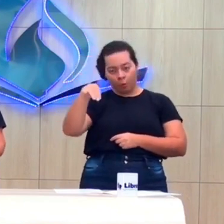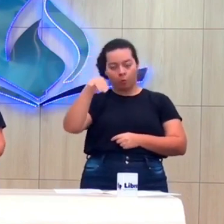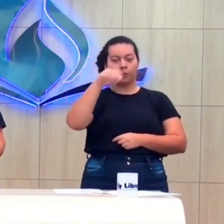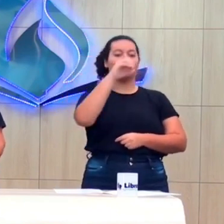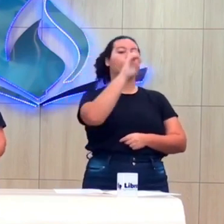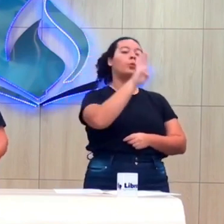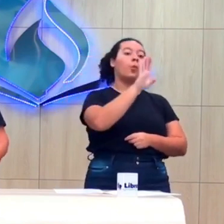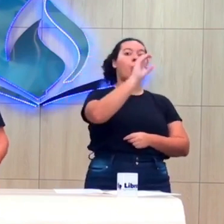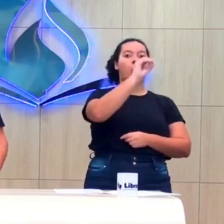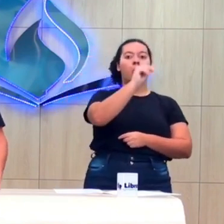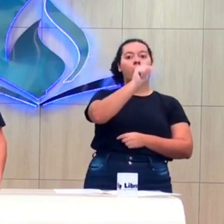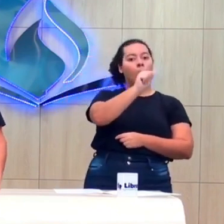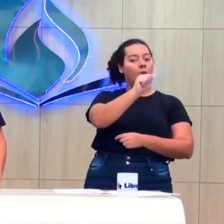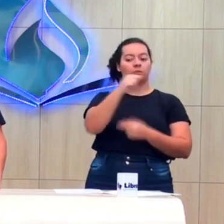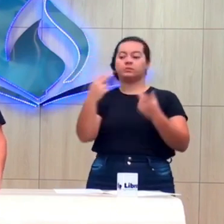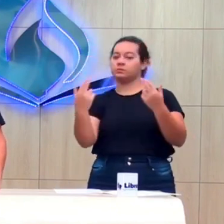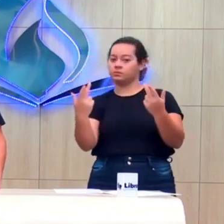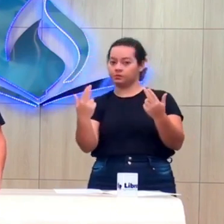sinal.